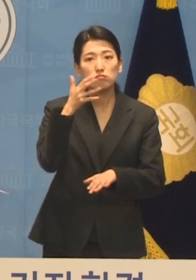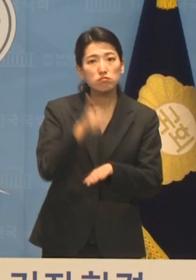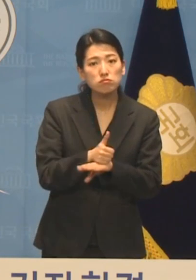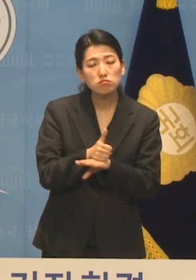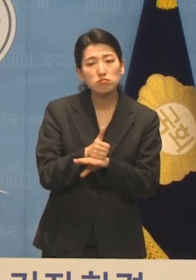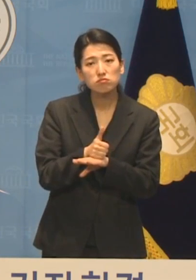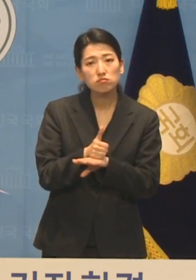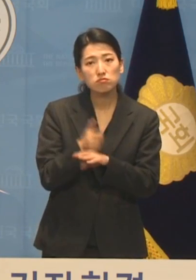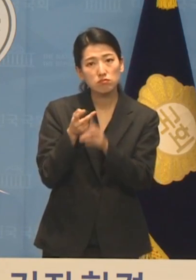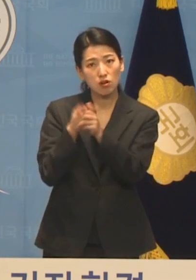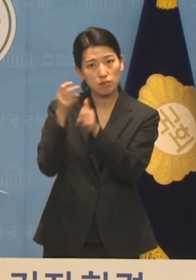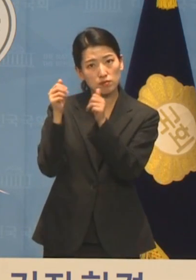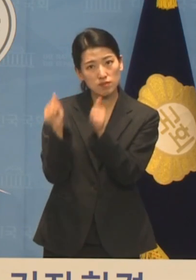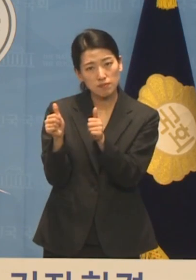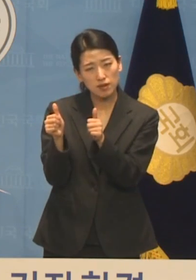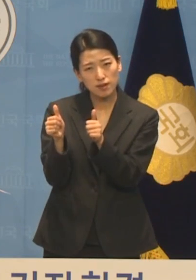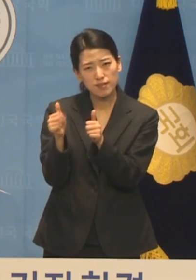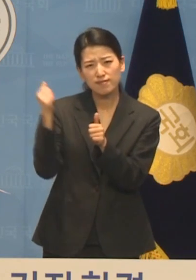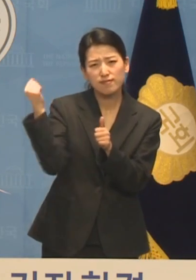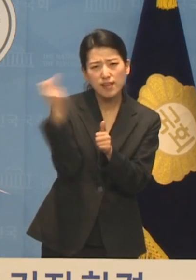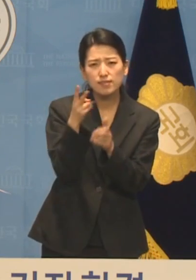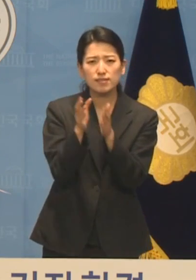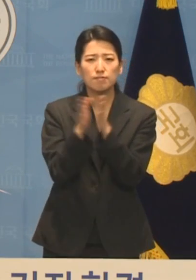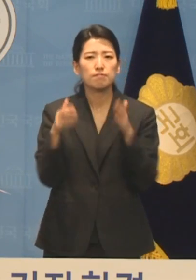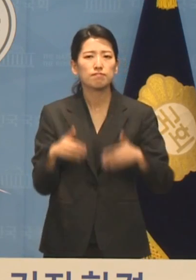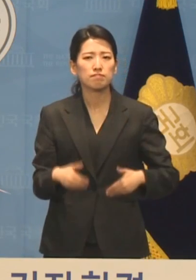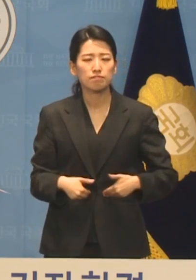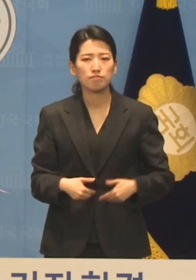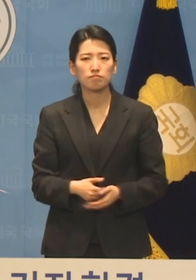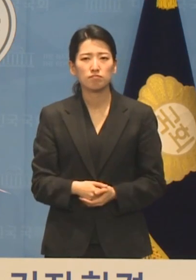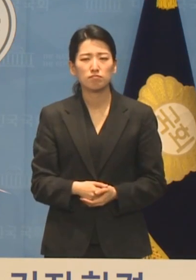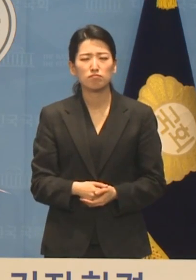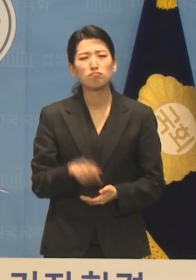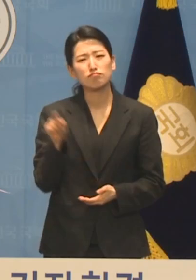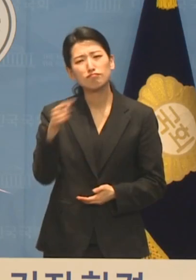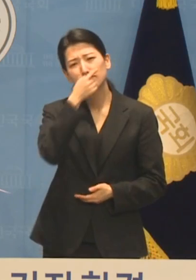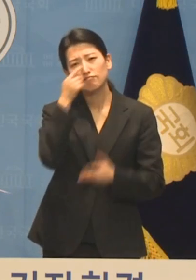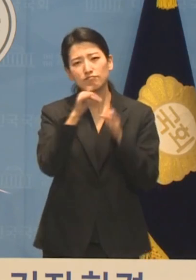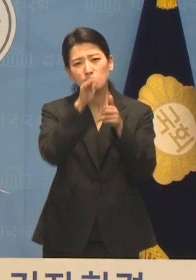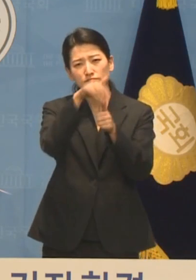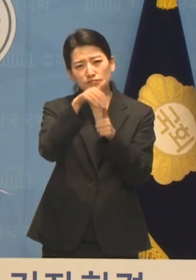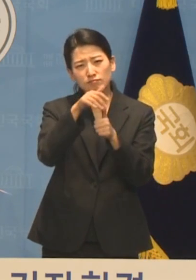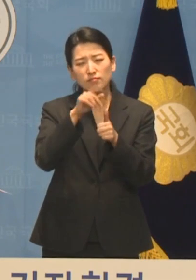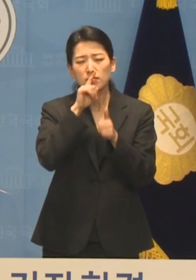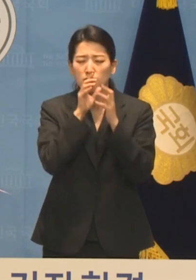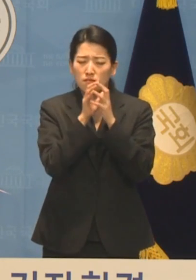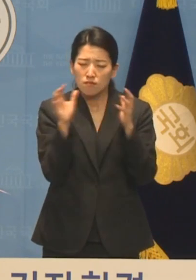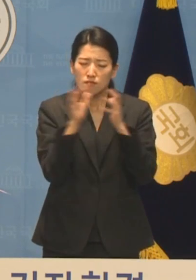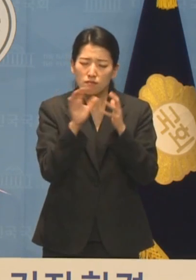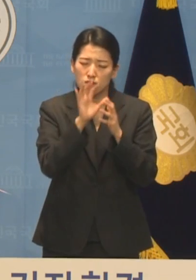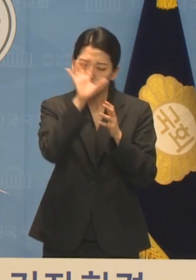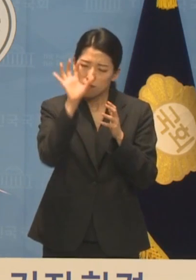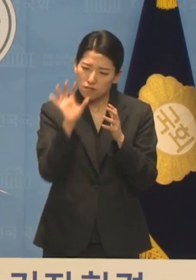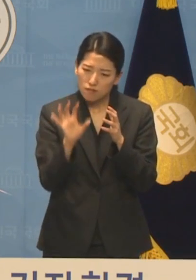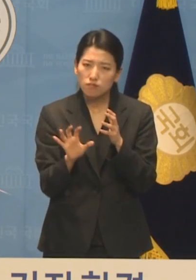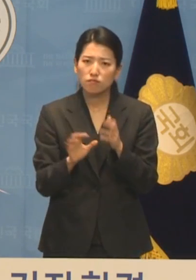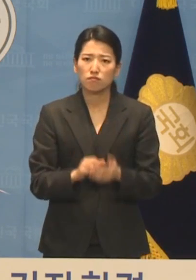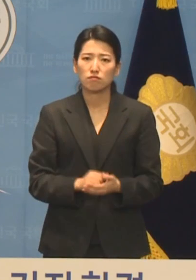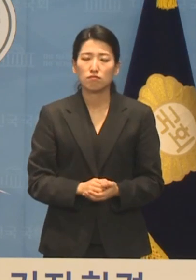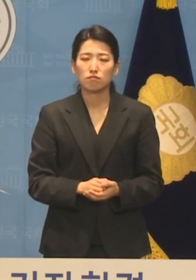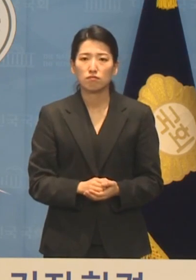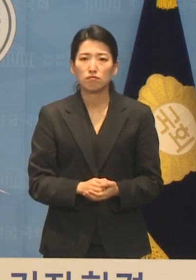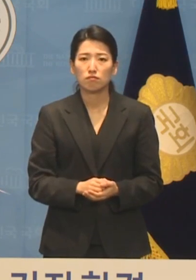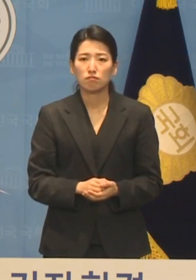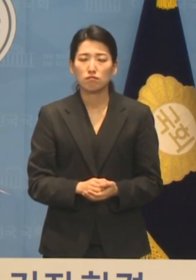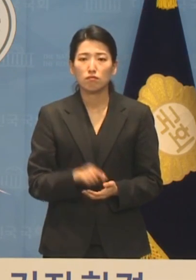다시 해야 합니다. 사실 이 문제는 증인신문 때마다 논란이 되고 있습니다. 피소추인이 참여할 권리를